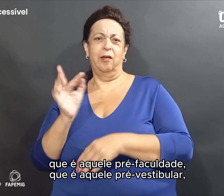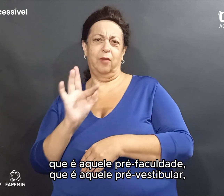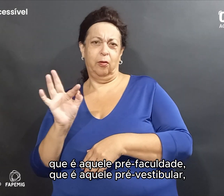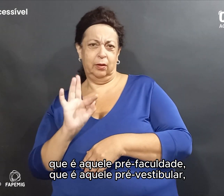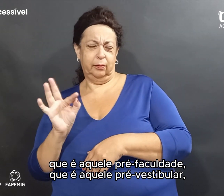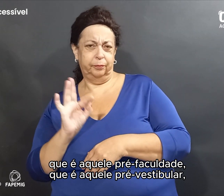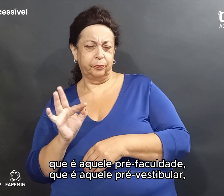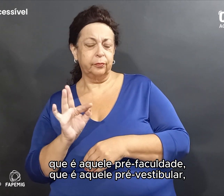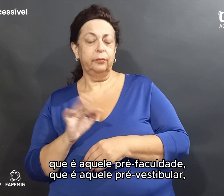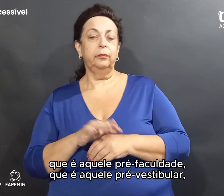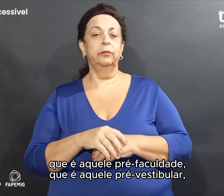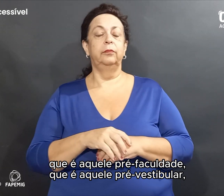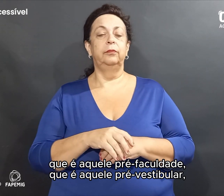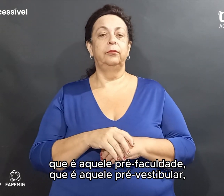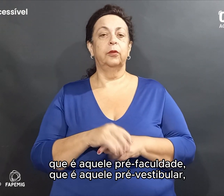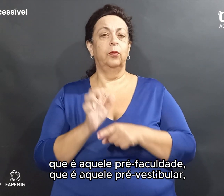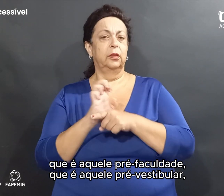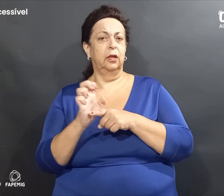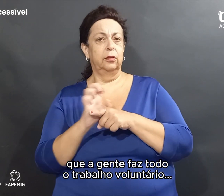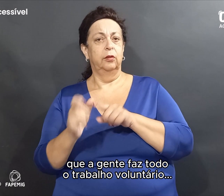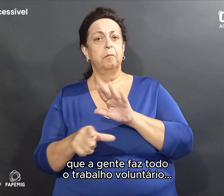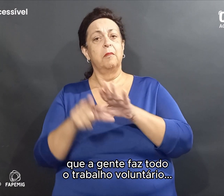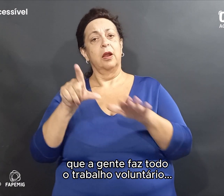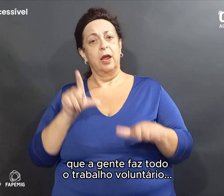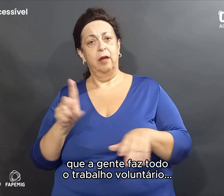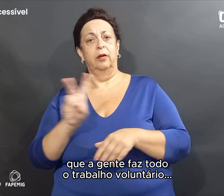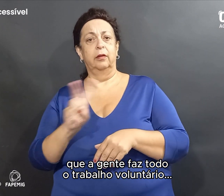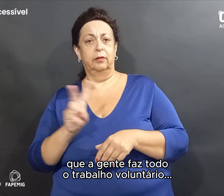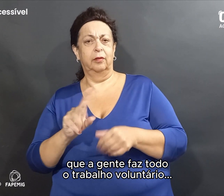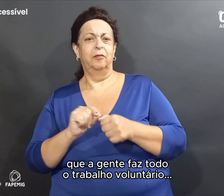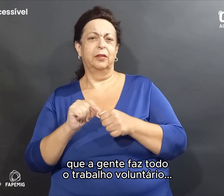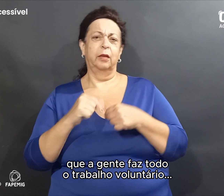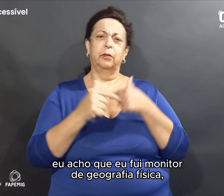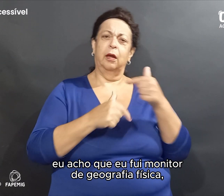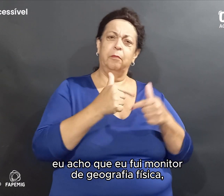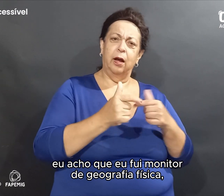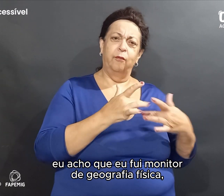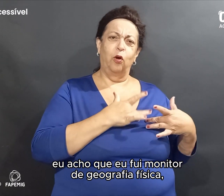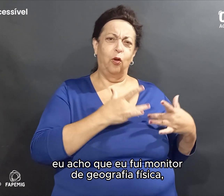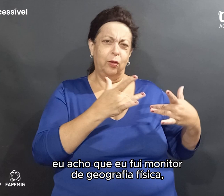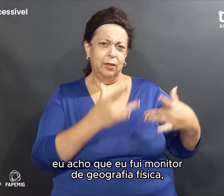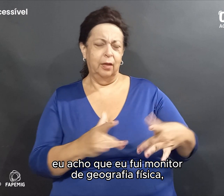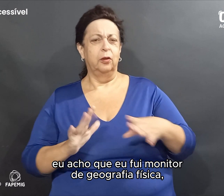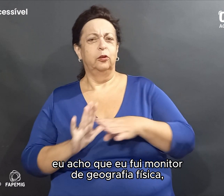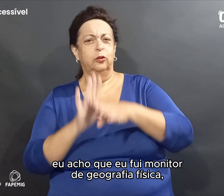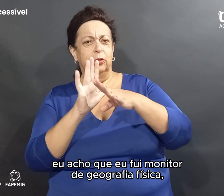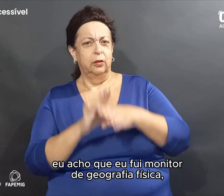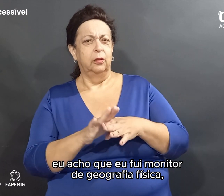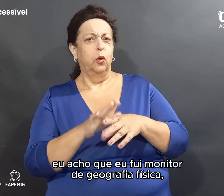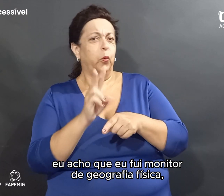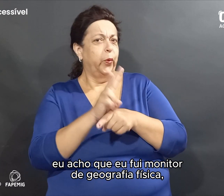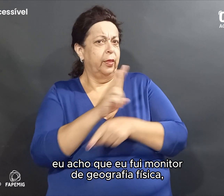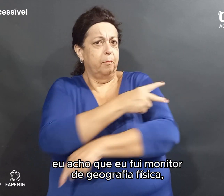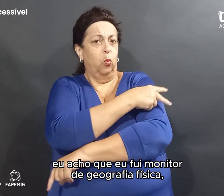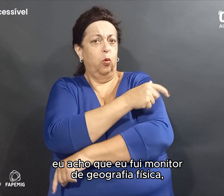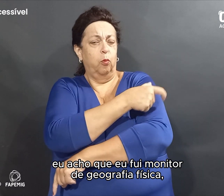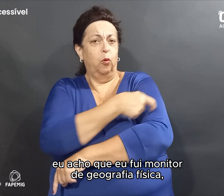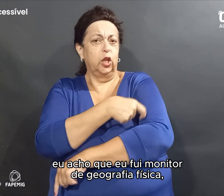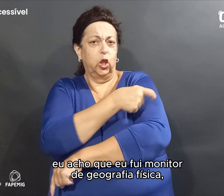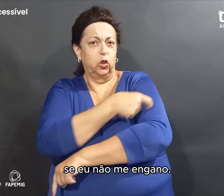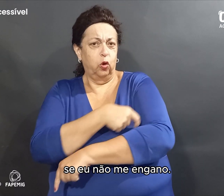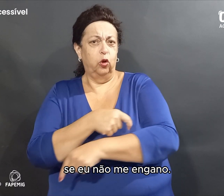pré-faculdade, né? Que é aquele pré-vestibular que a gente faz todo o trabalho voluntário aí. Eu acho que eu fui monitor de